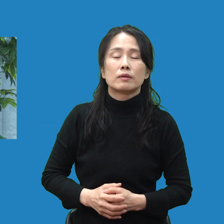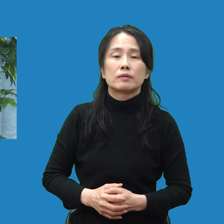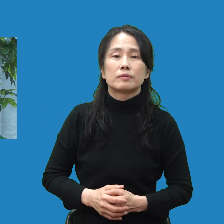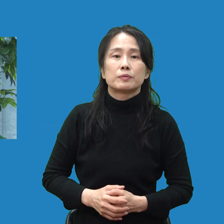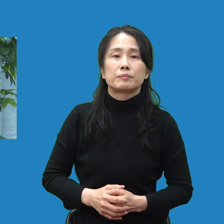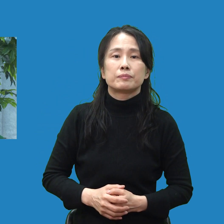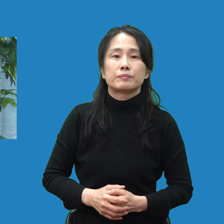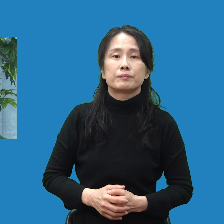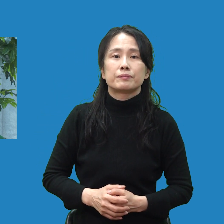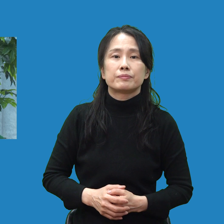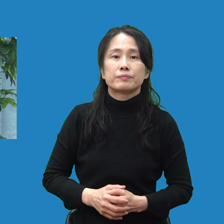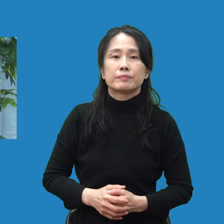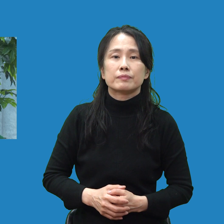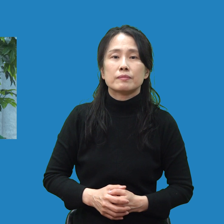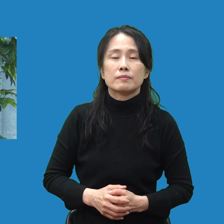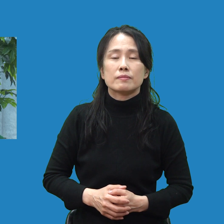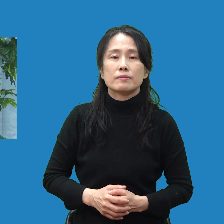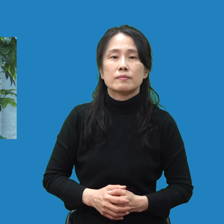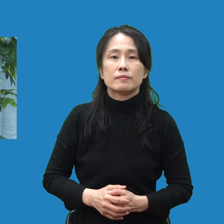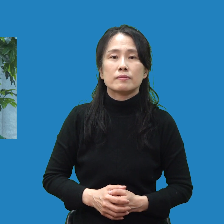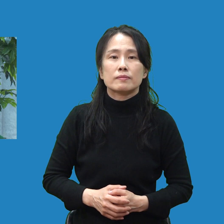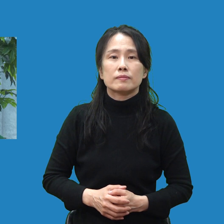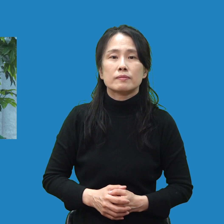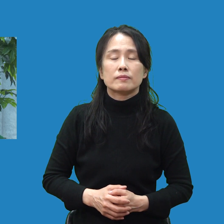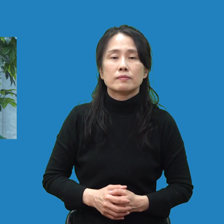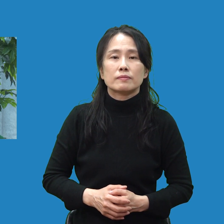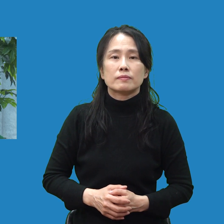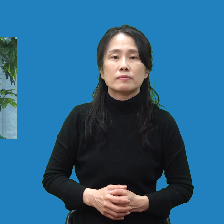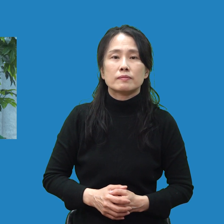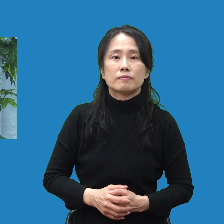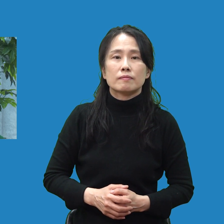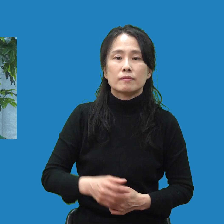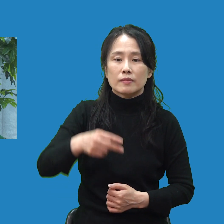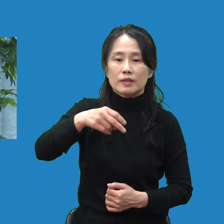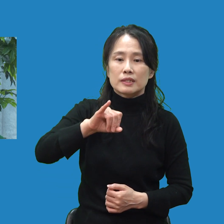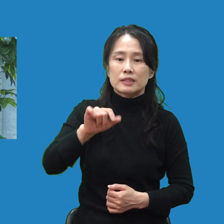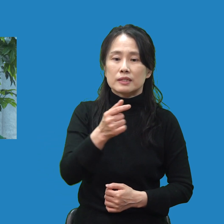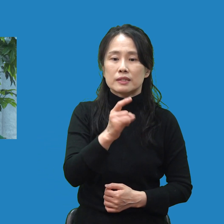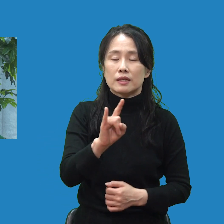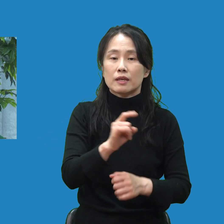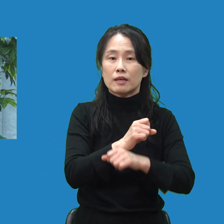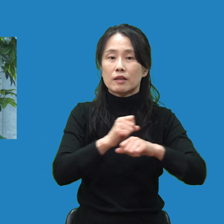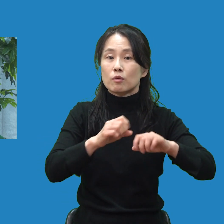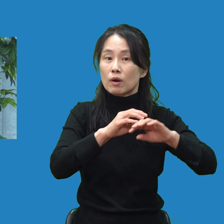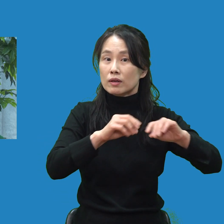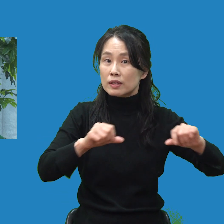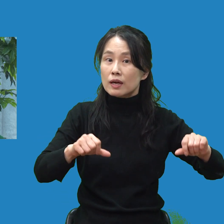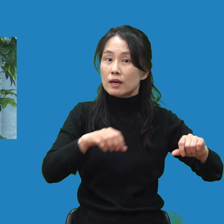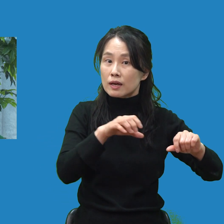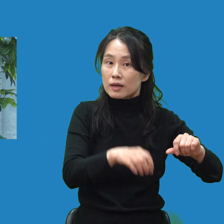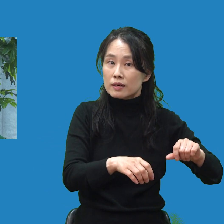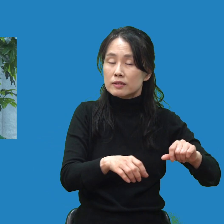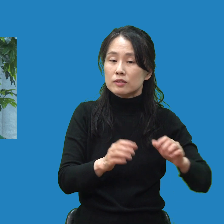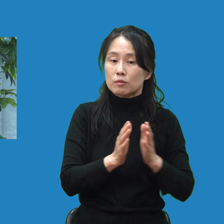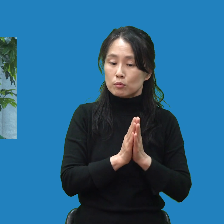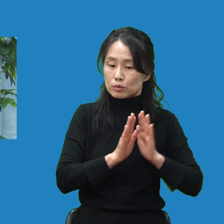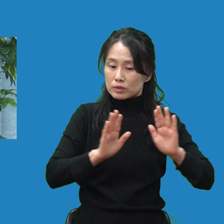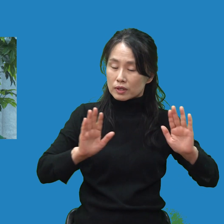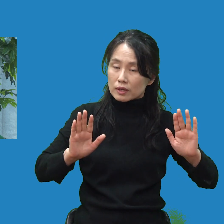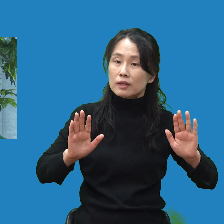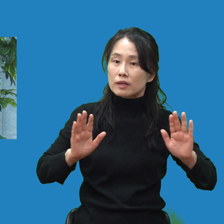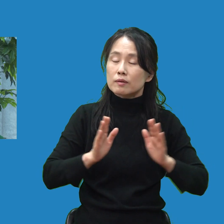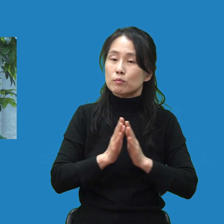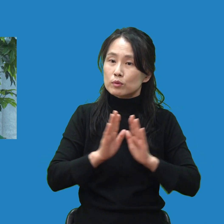이 광경을 우리는 무엇을 봅니까? 시내 광야에서 모세가 야훼께 주신 토라를